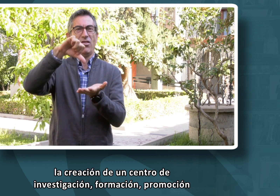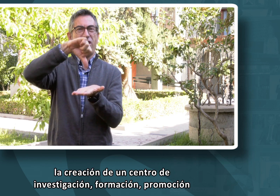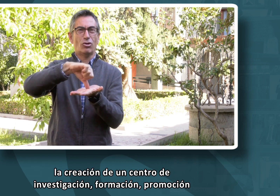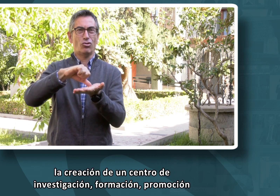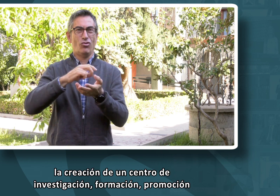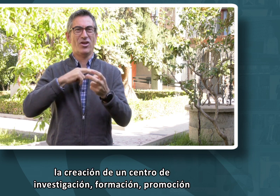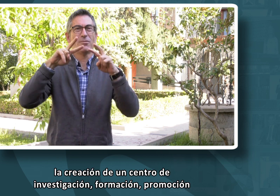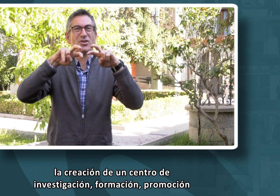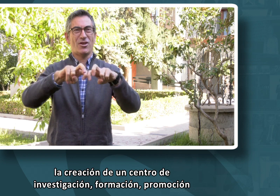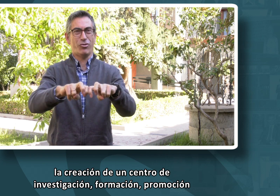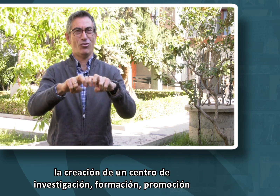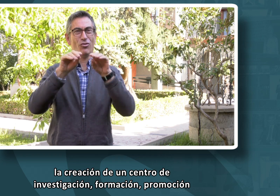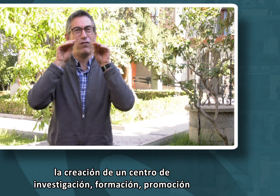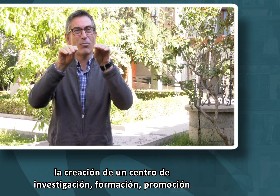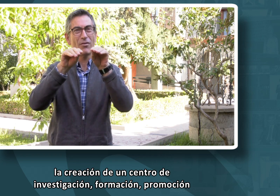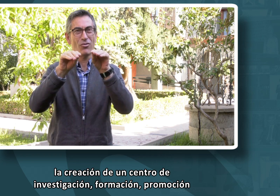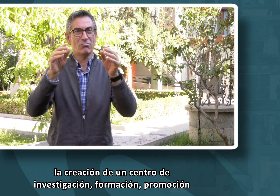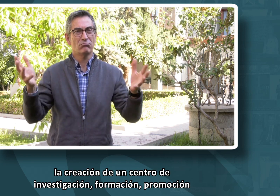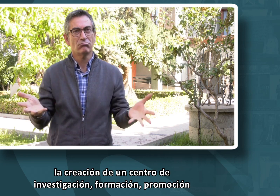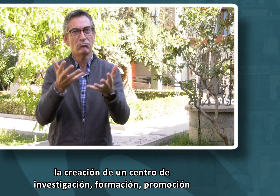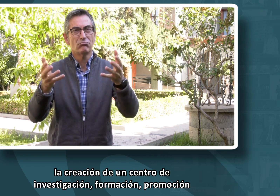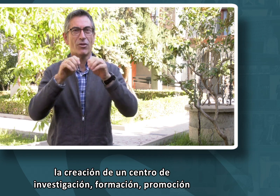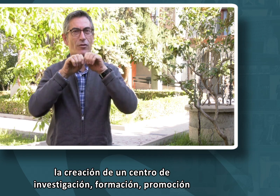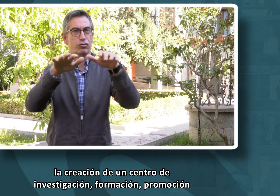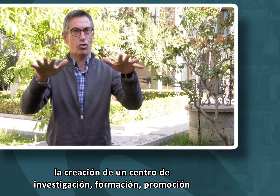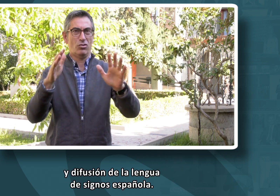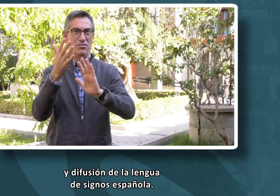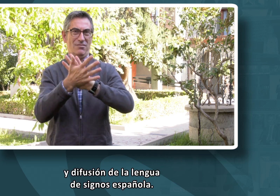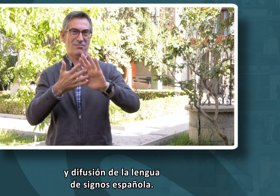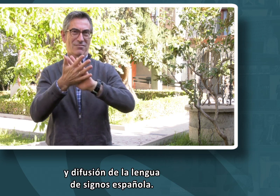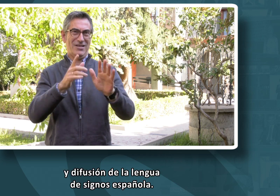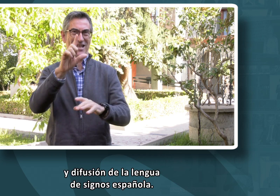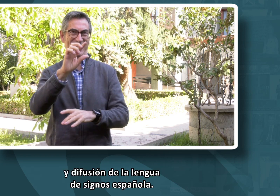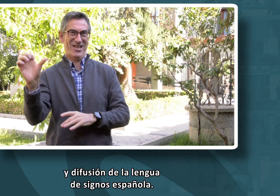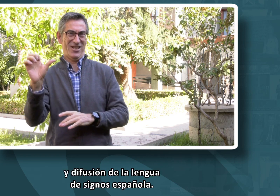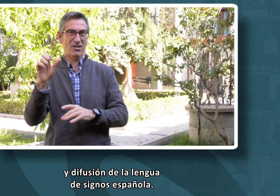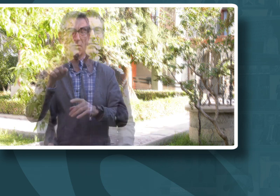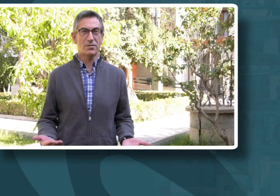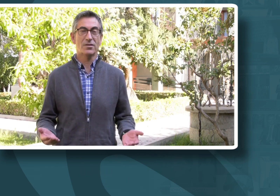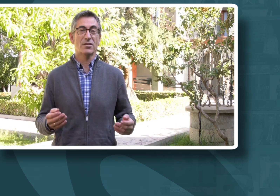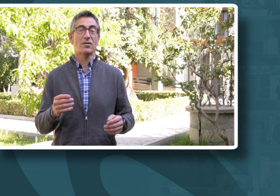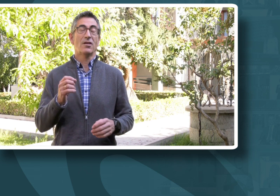investigación, formación, promoción y difusión de la lengua de signos española.